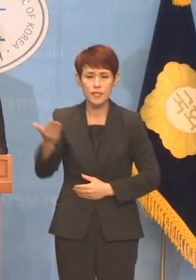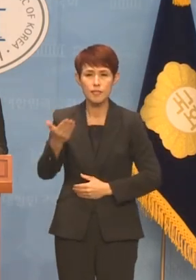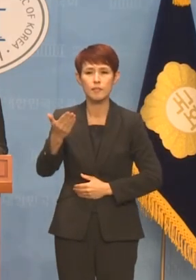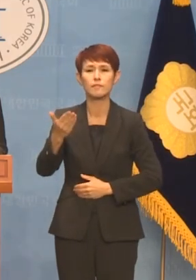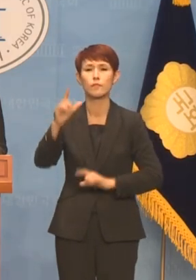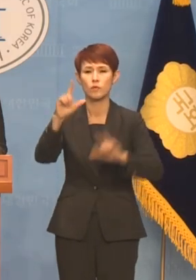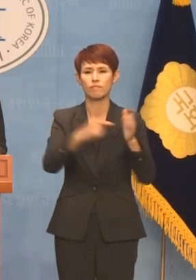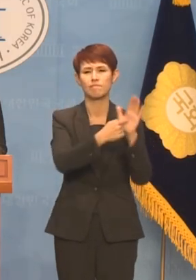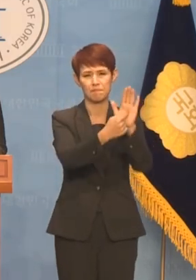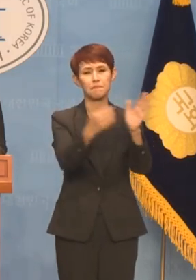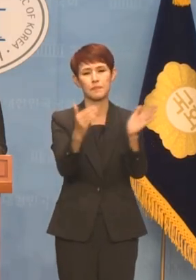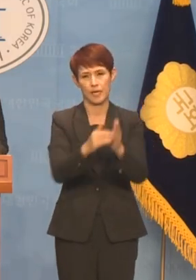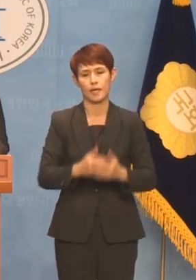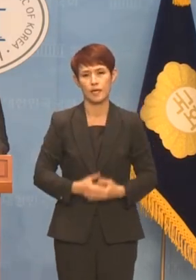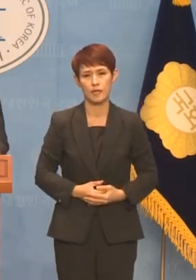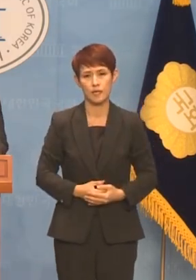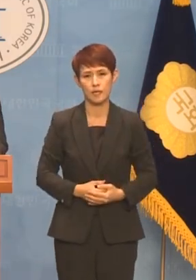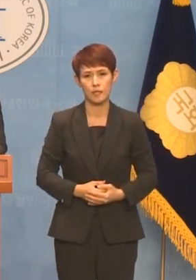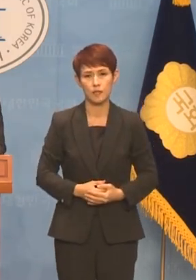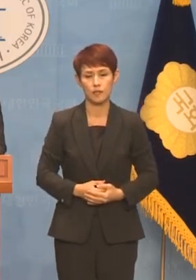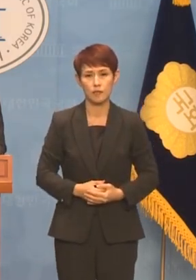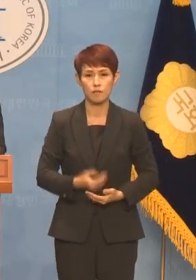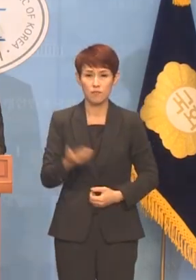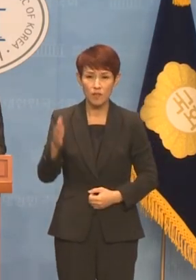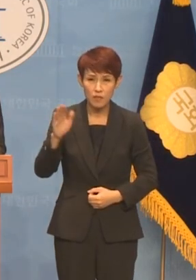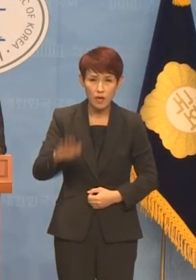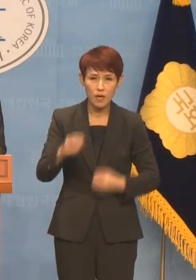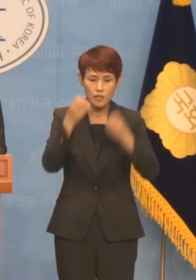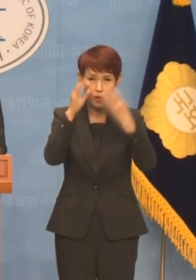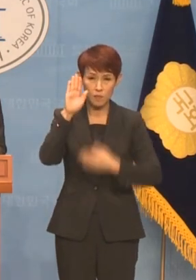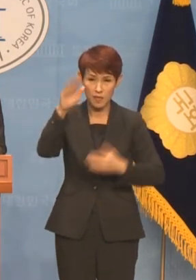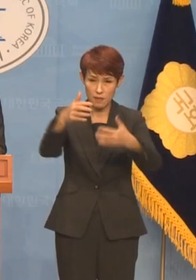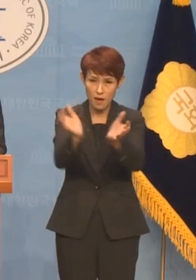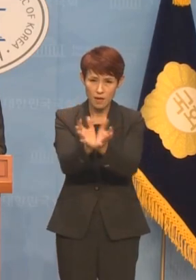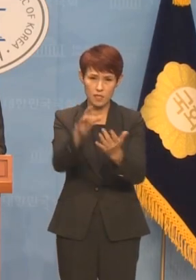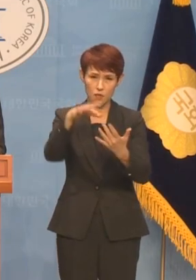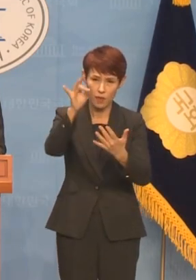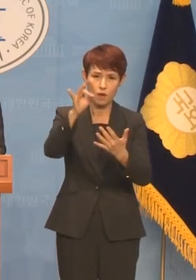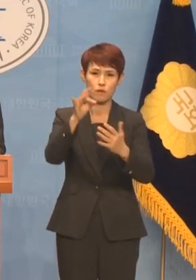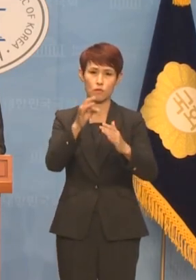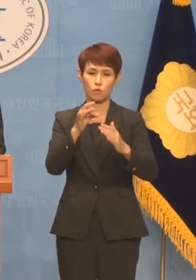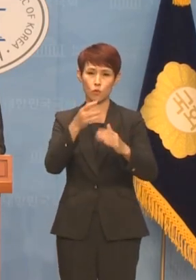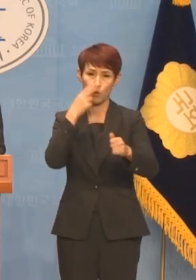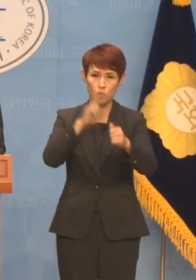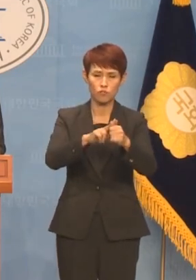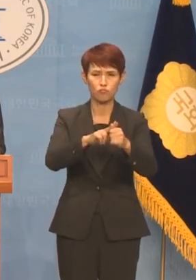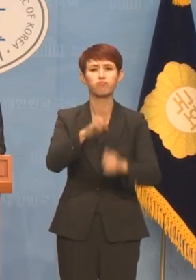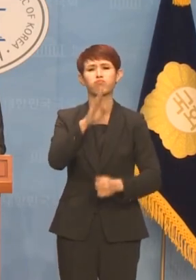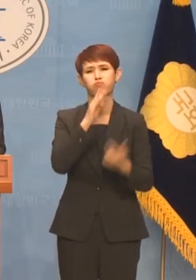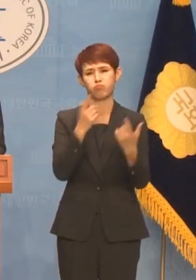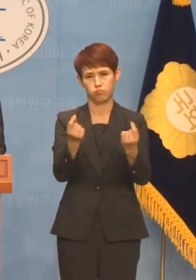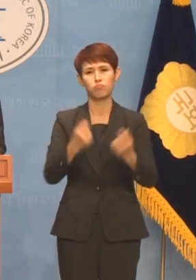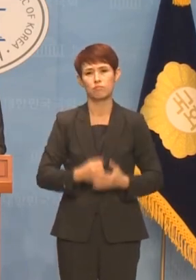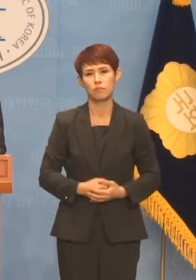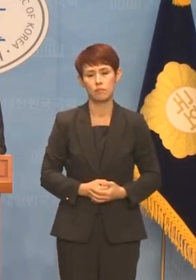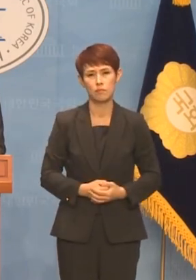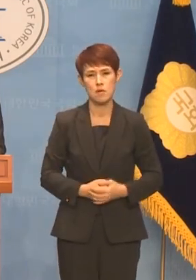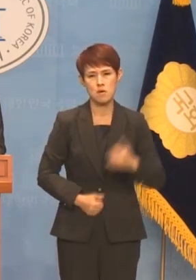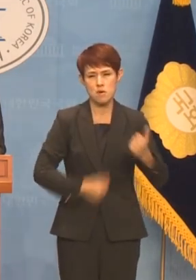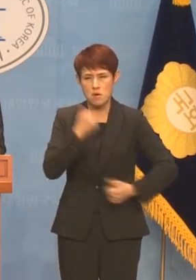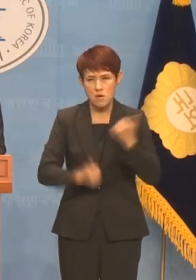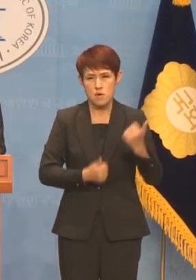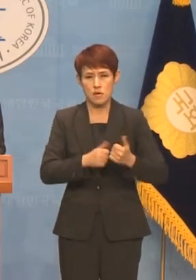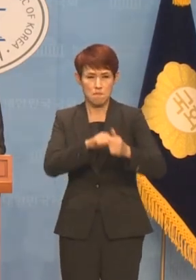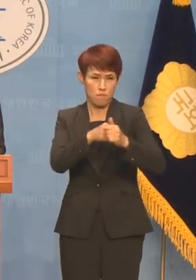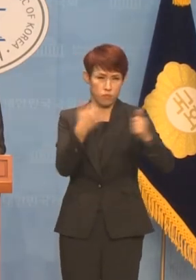드러난 선거였습니다. 그러나 우리 새로운 미래의 선택과 도전도 틀리지 않았습니다. 분노와